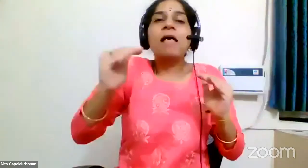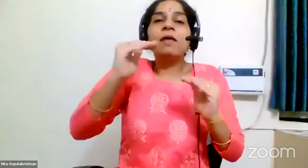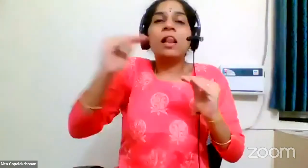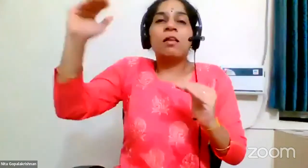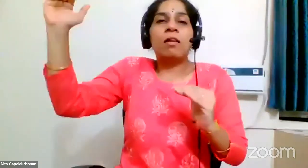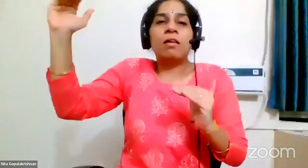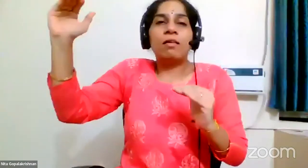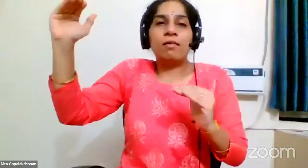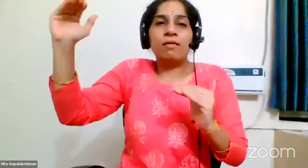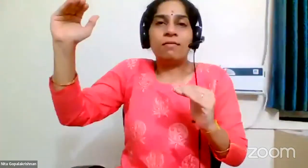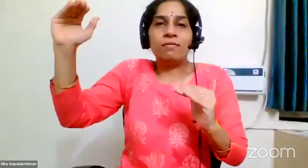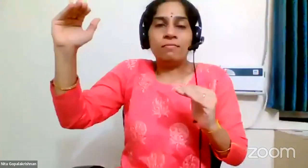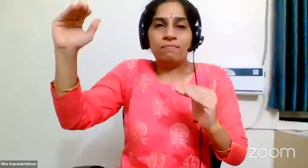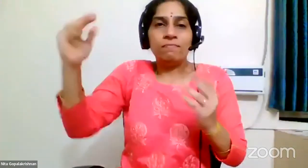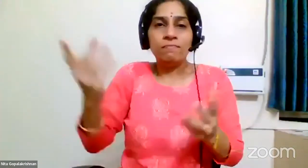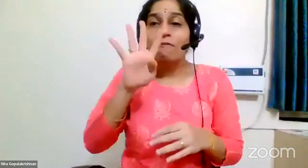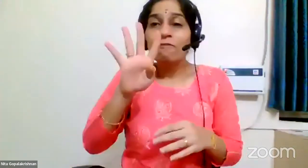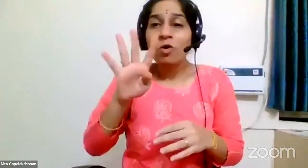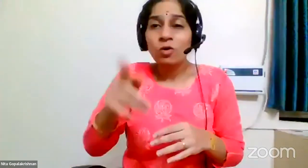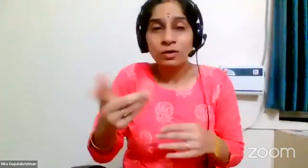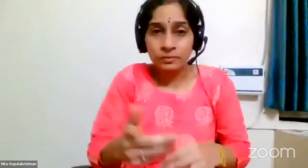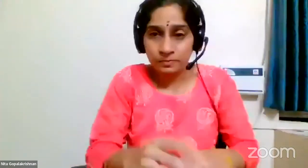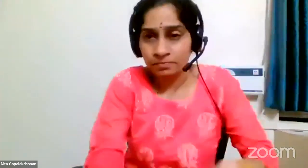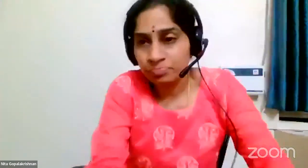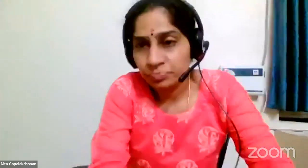चार वर्ण कौन कौन से हैं? ब्राह्मण, क्षत्रिय,